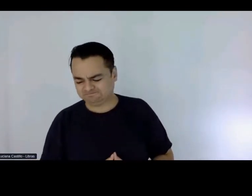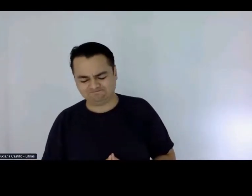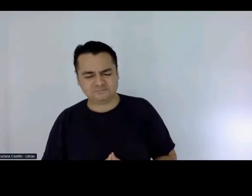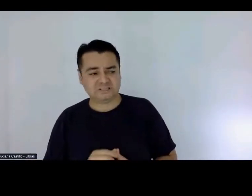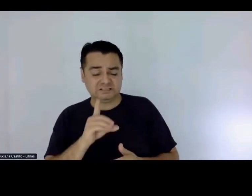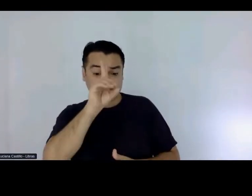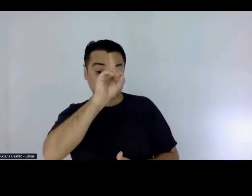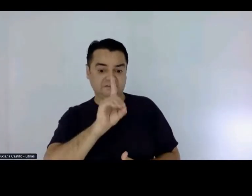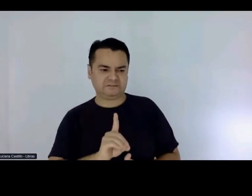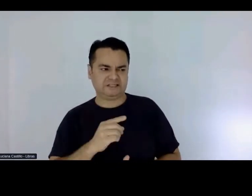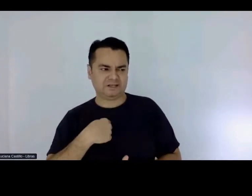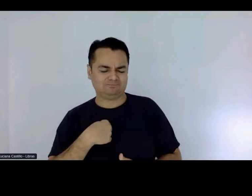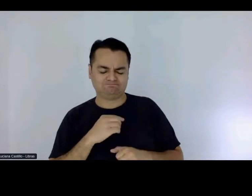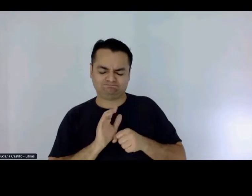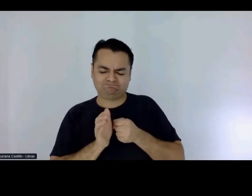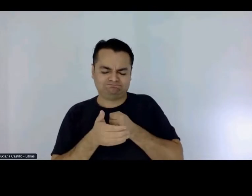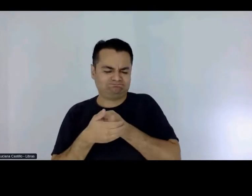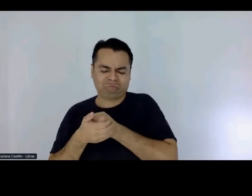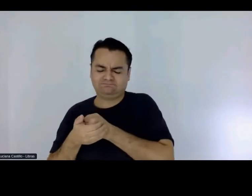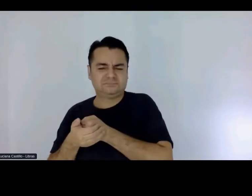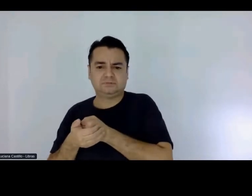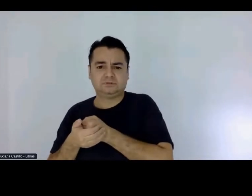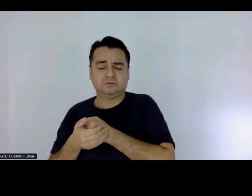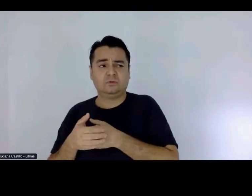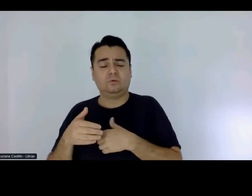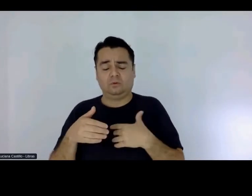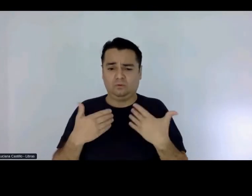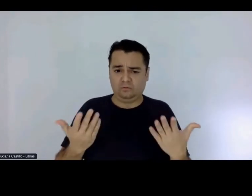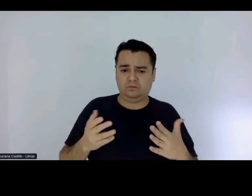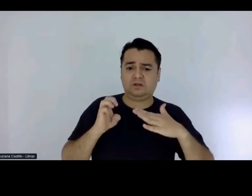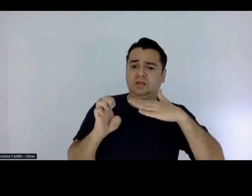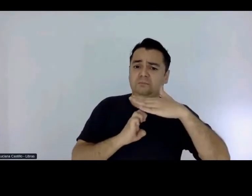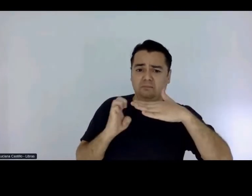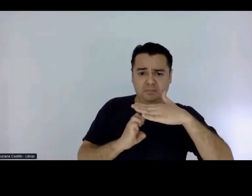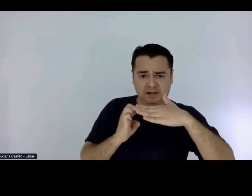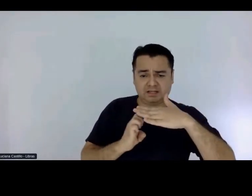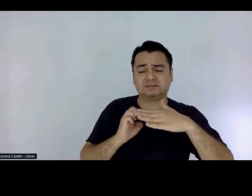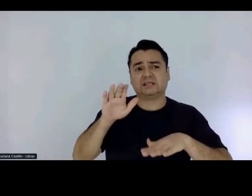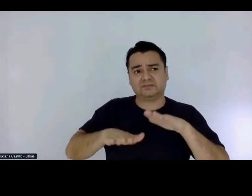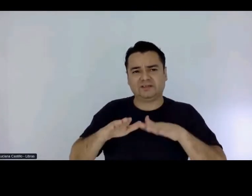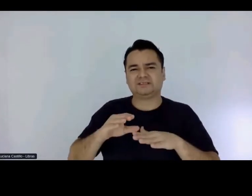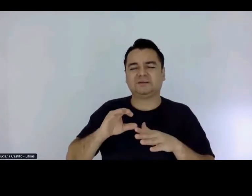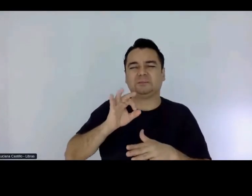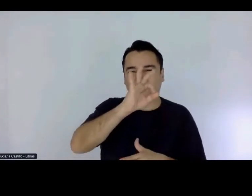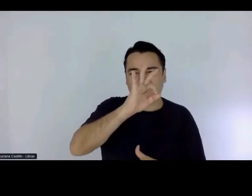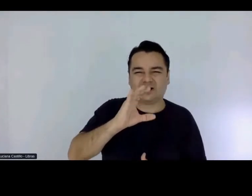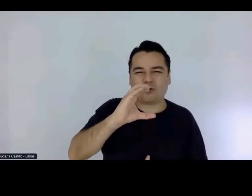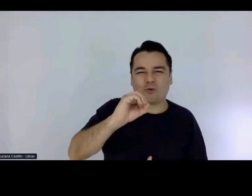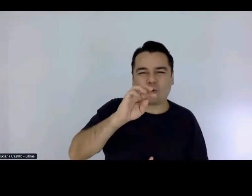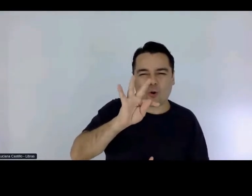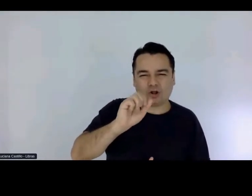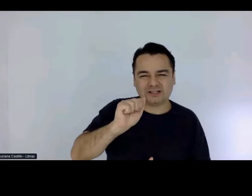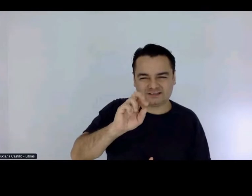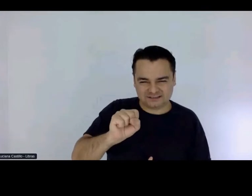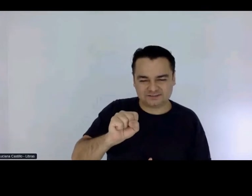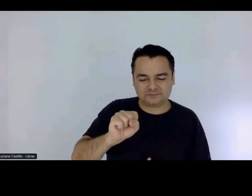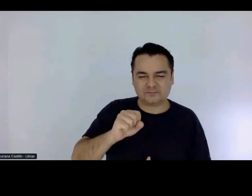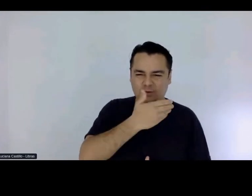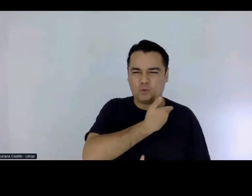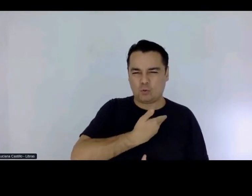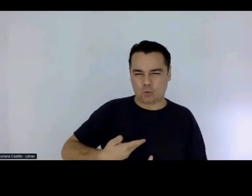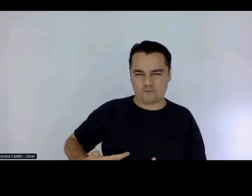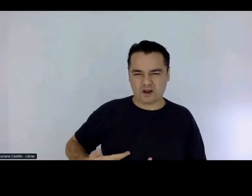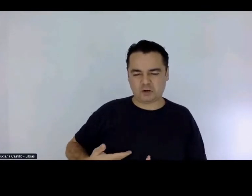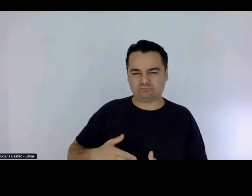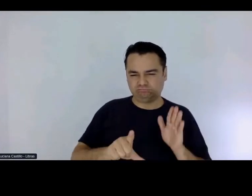ser contratadas pela lei de cotas, e que é um direito nosso,